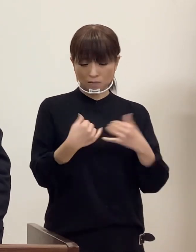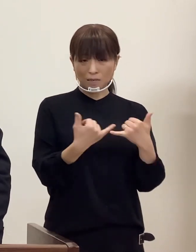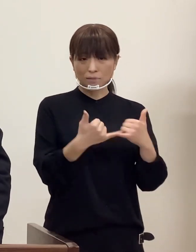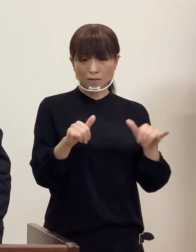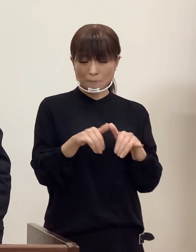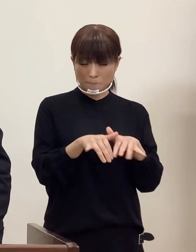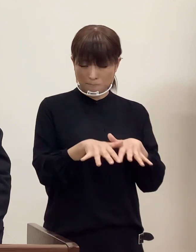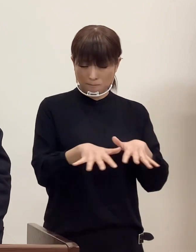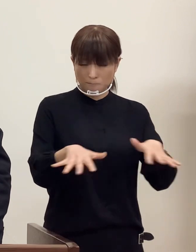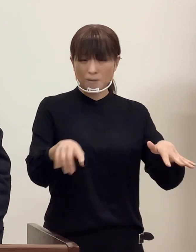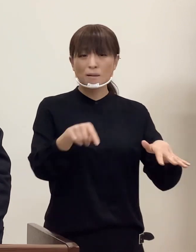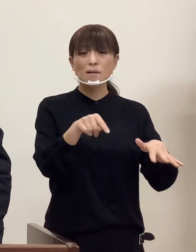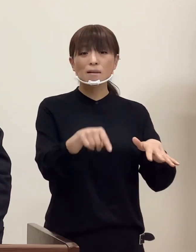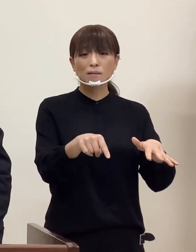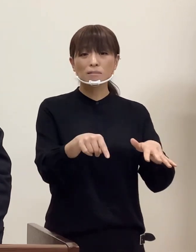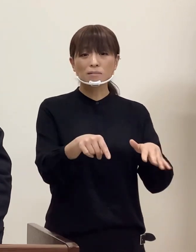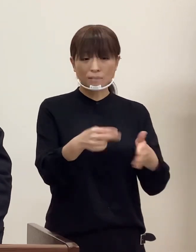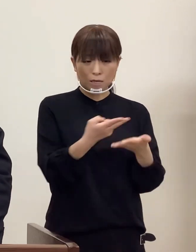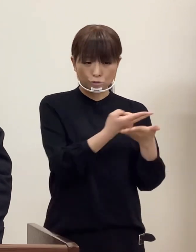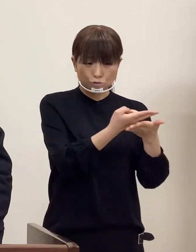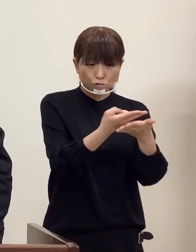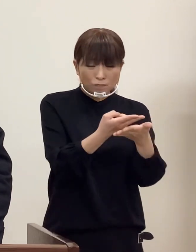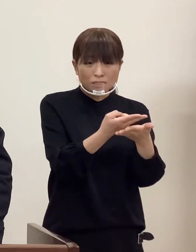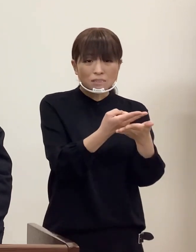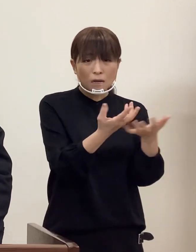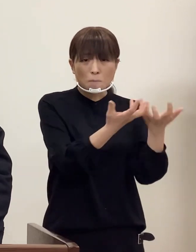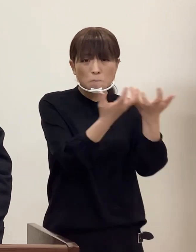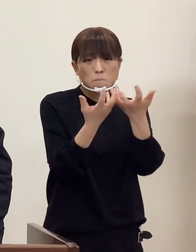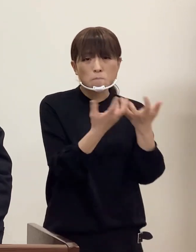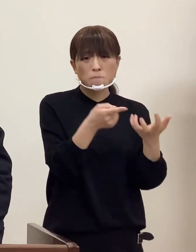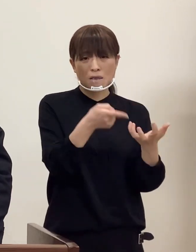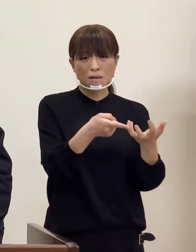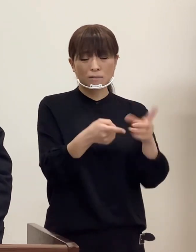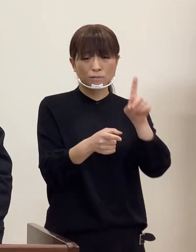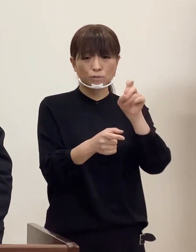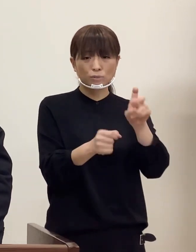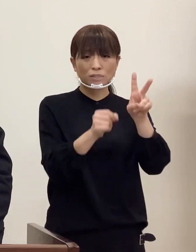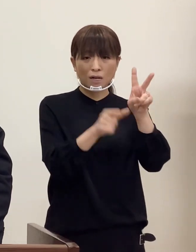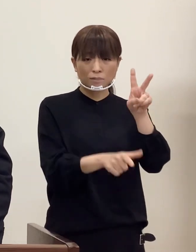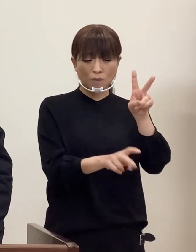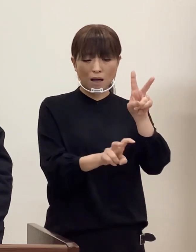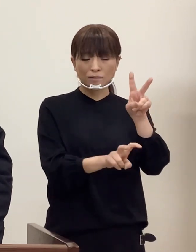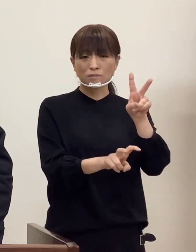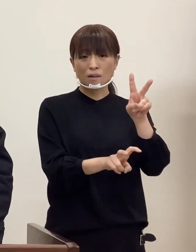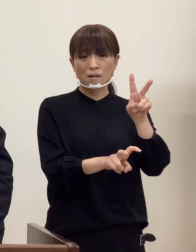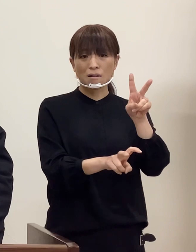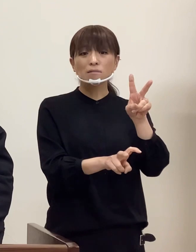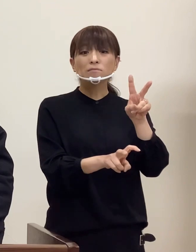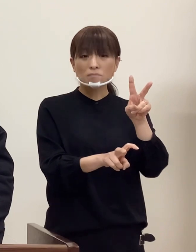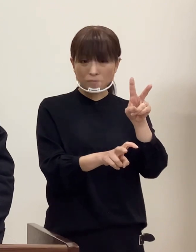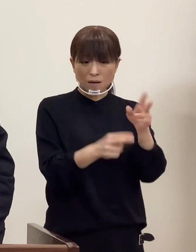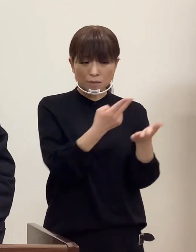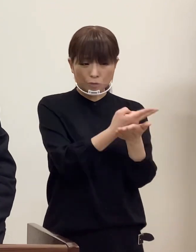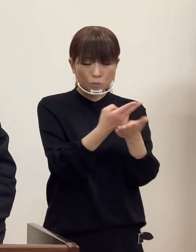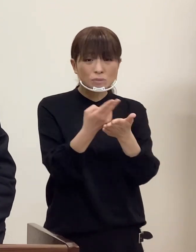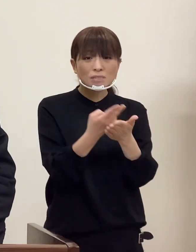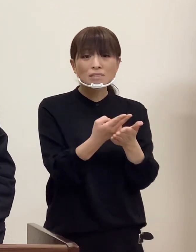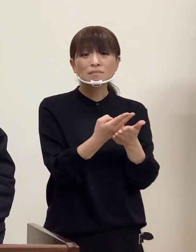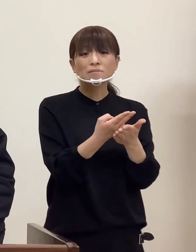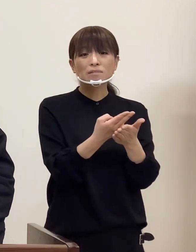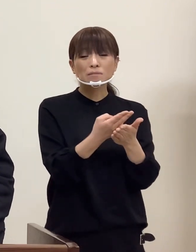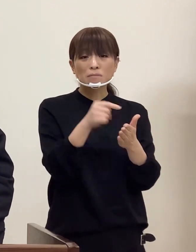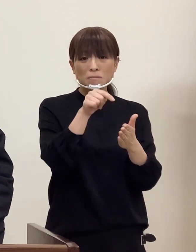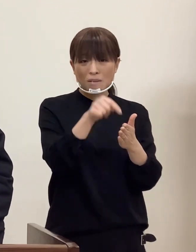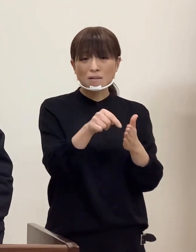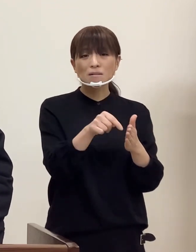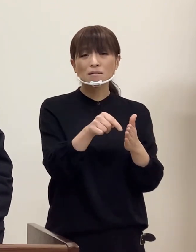急増によりまして、入院病床が逼迫し、12月20日には病床確保体制が4段